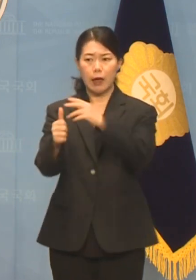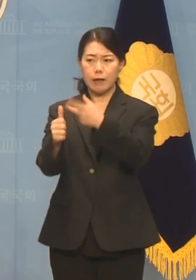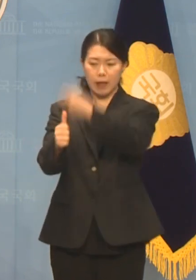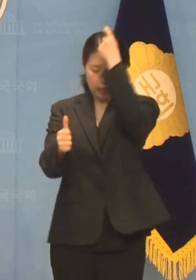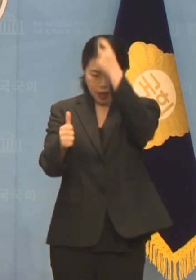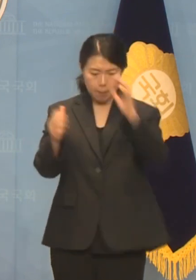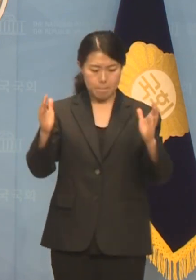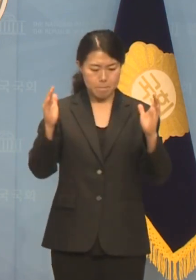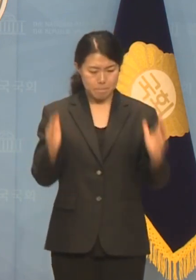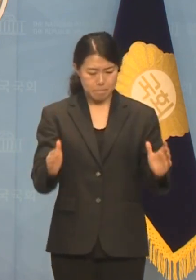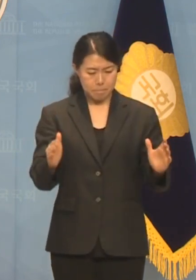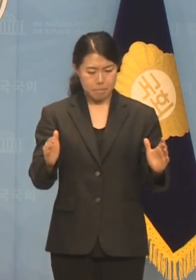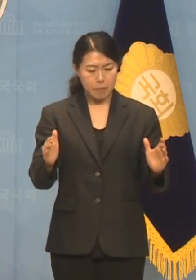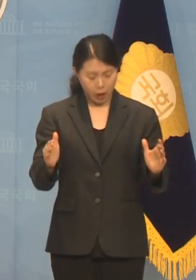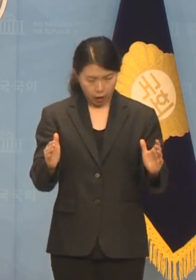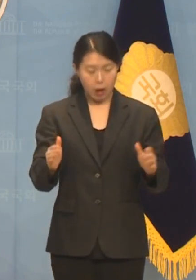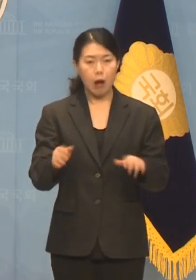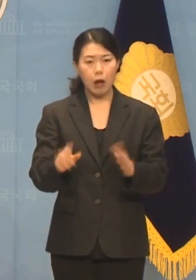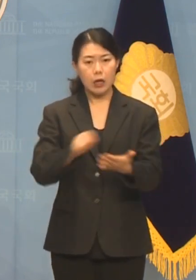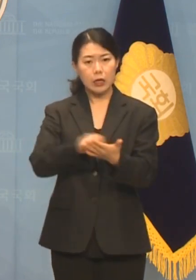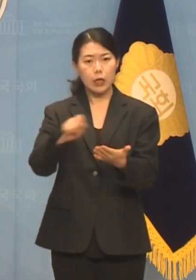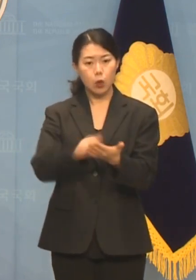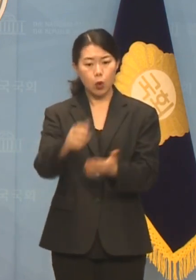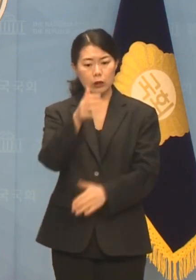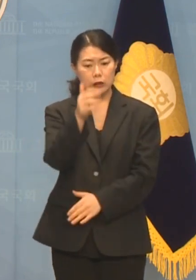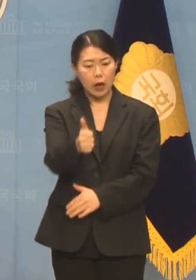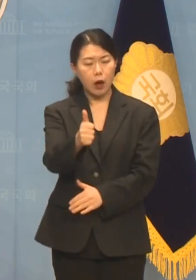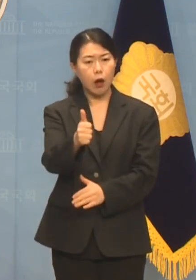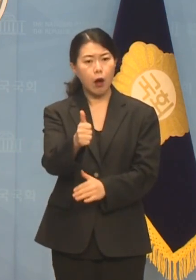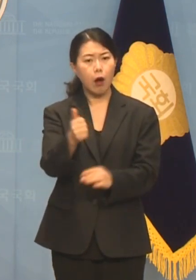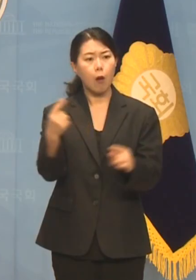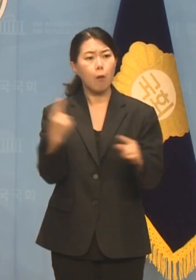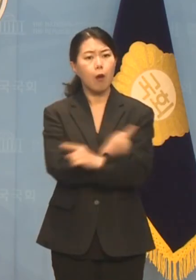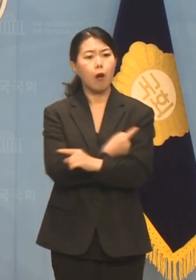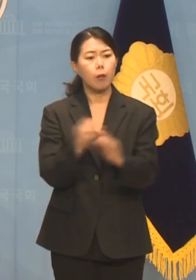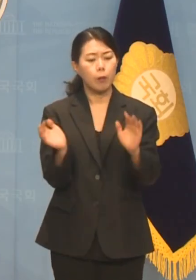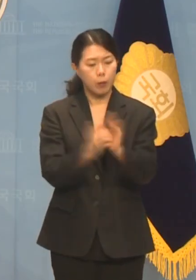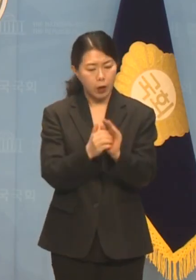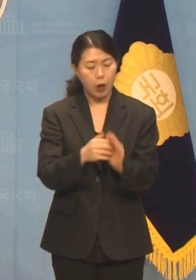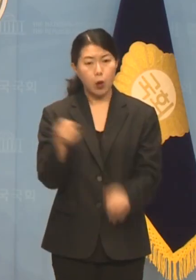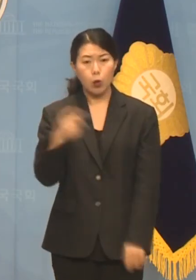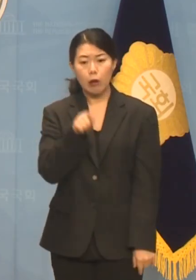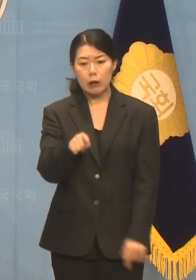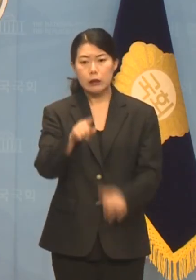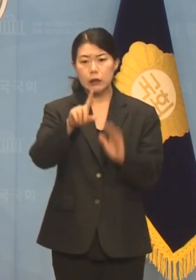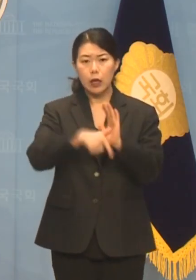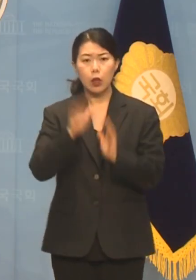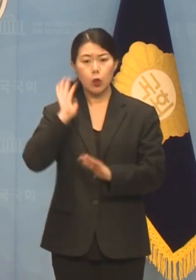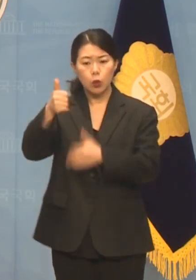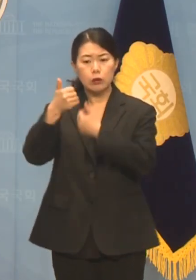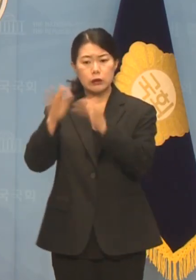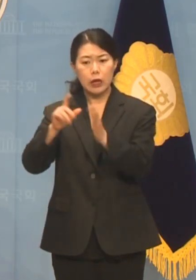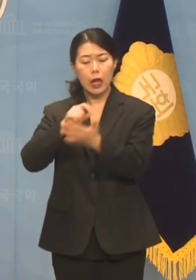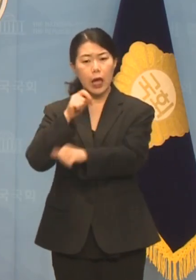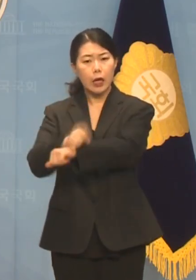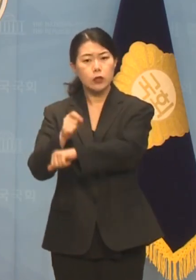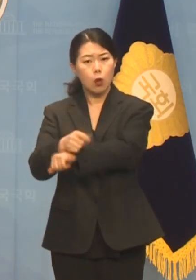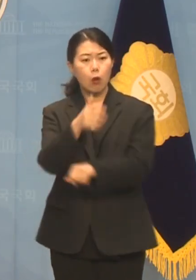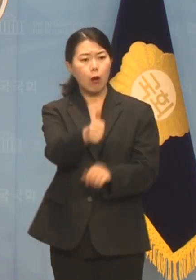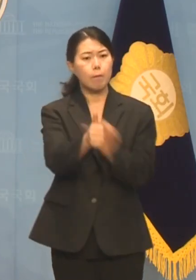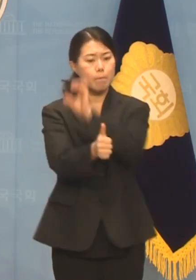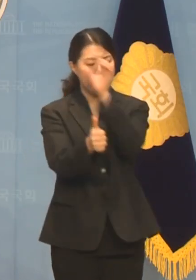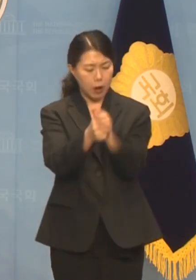대통령 기록관장 교체가 이뤄지고 있고 그 자리에 대통령실 행정관이